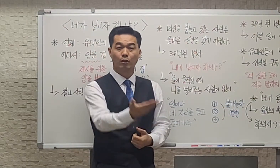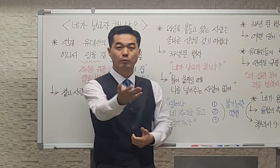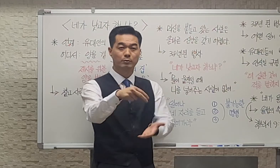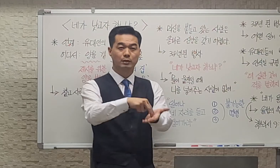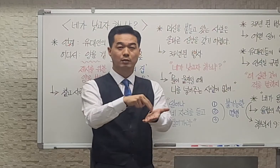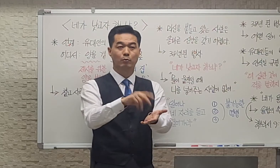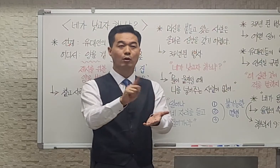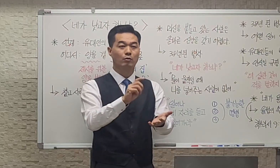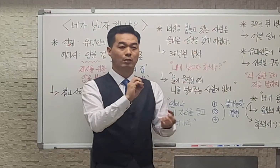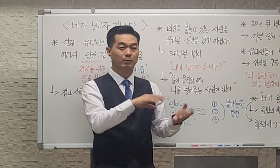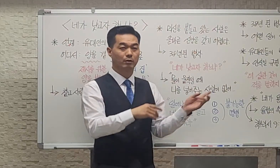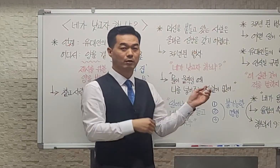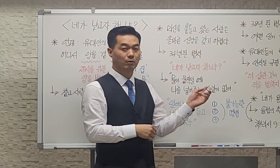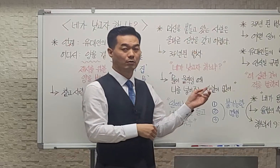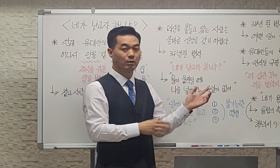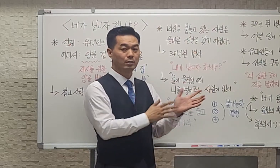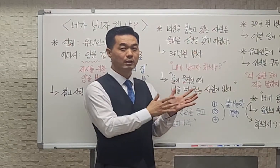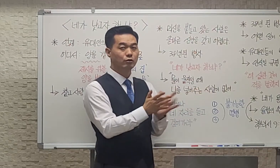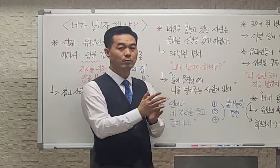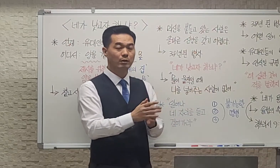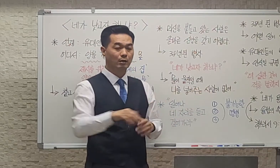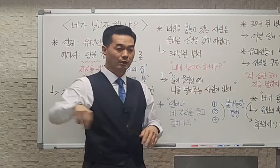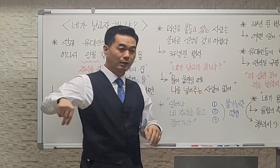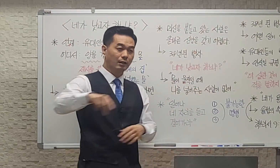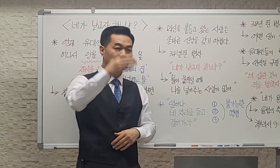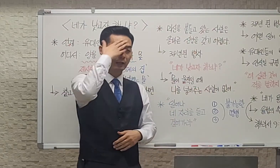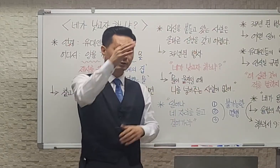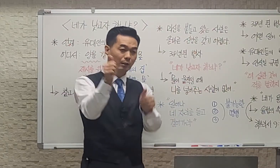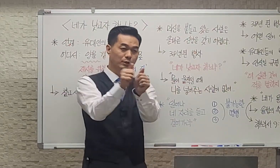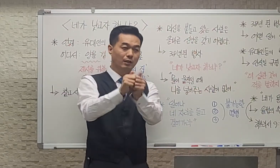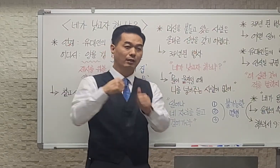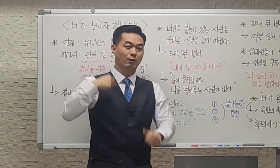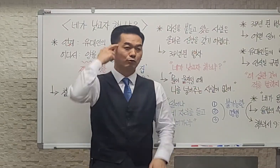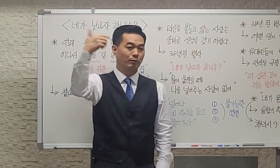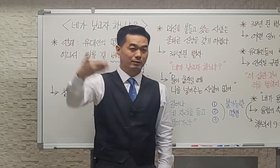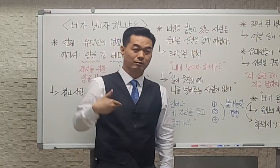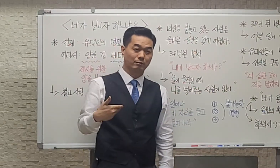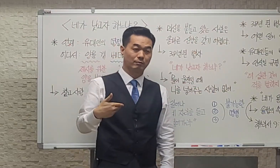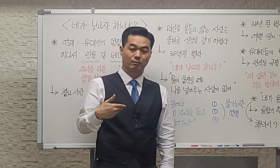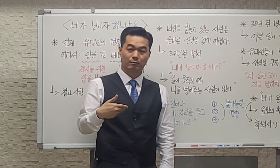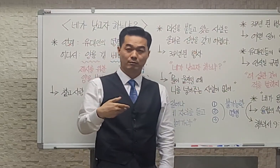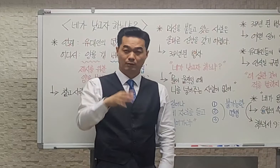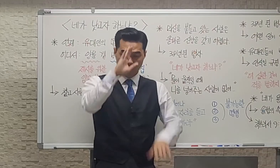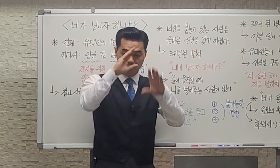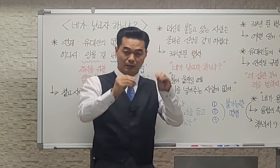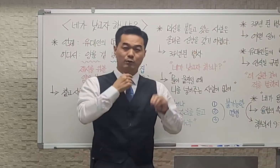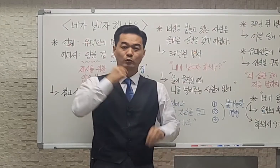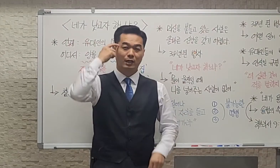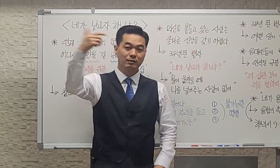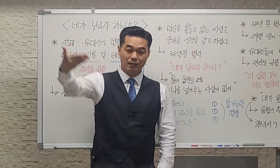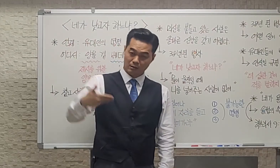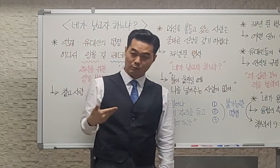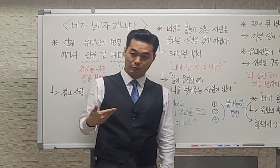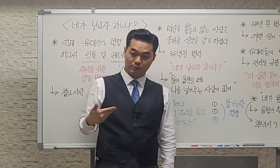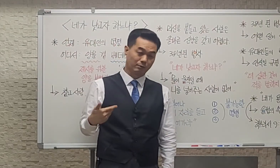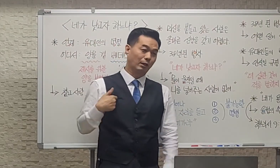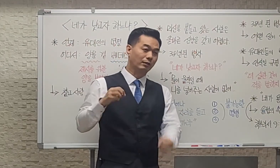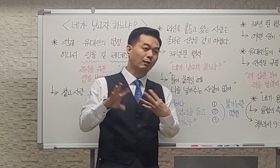여러분 입장에 뭐라고 대답할 것 같아요? 예수님이 길을 가다 낯선 남자가 나한테 물어봤어. 낫고자 하느냐? 이렇게 물어봤어. 그럼 난 대답 뭐라